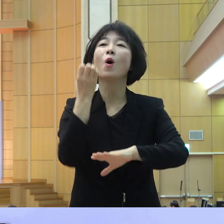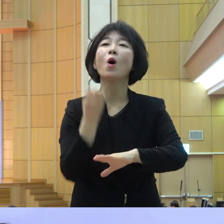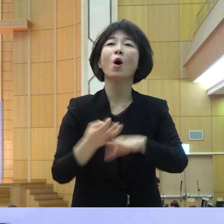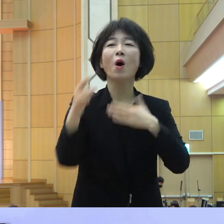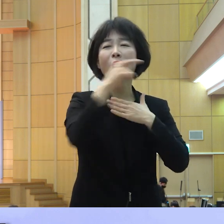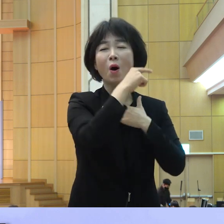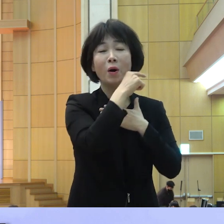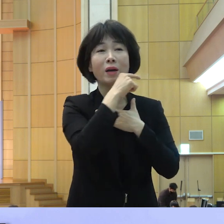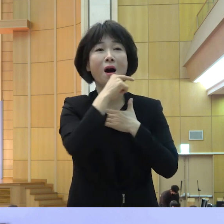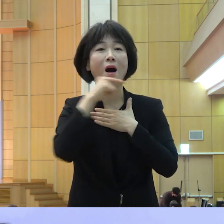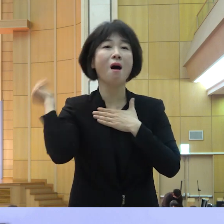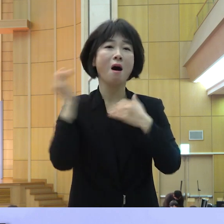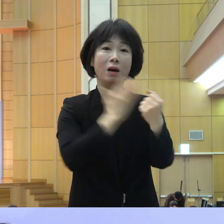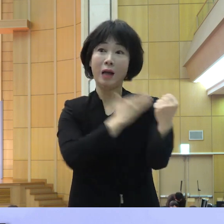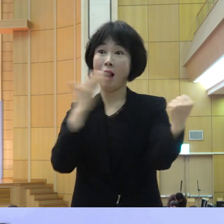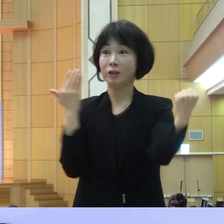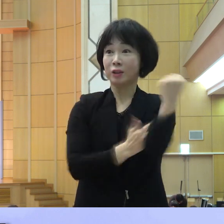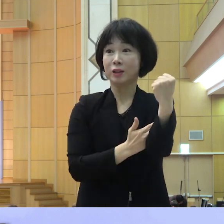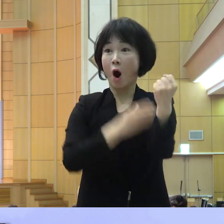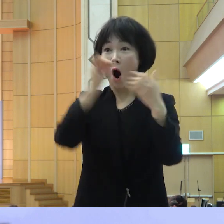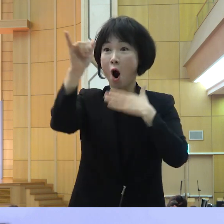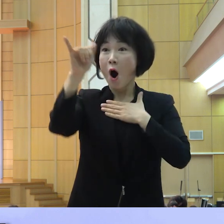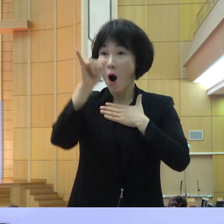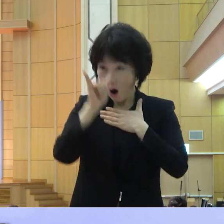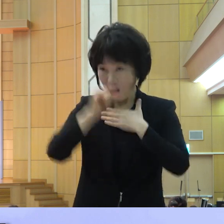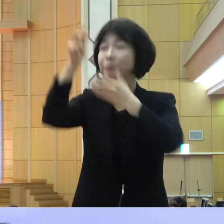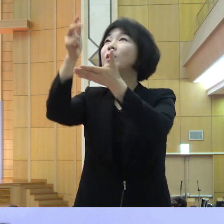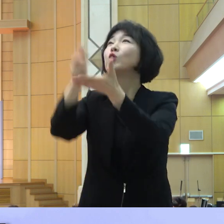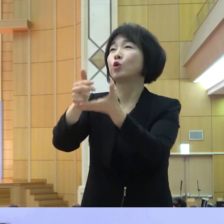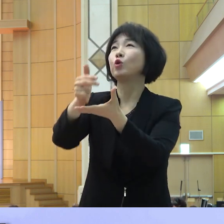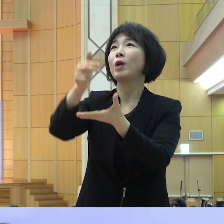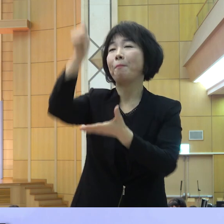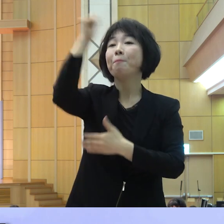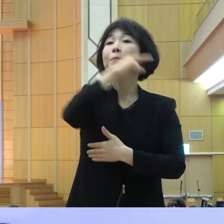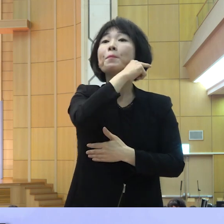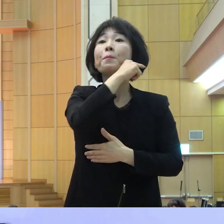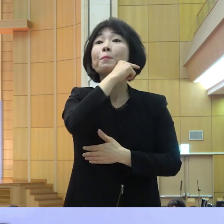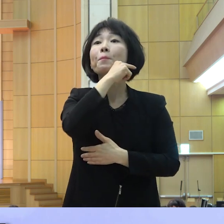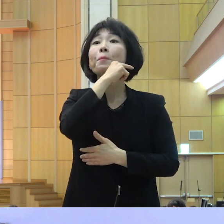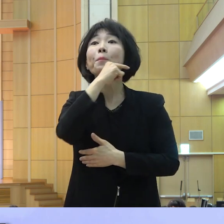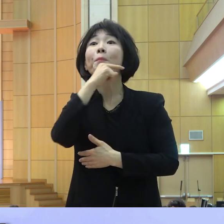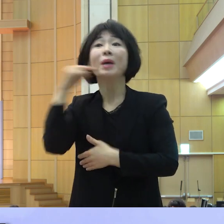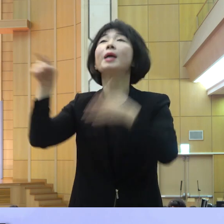주의 보혈 능력 있도다 주의 피